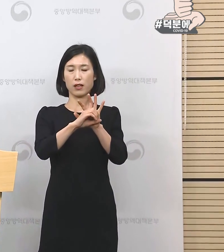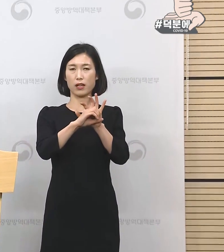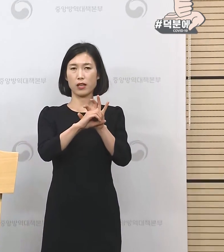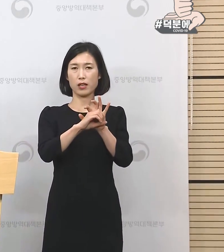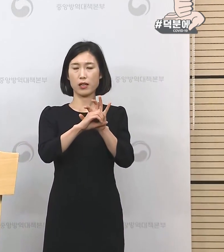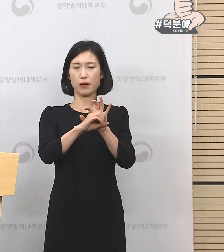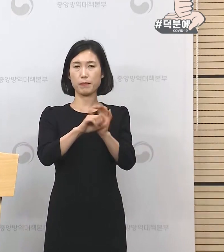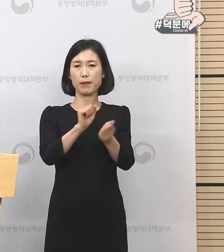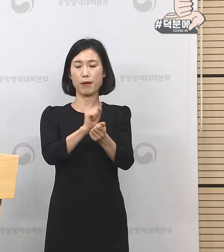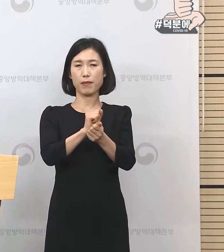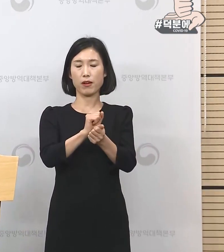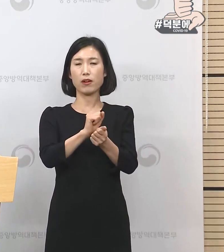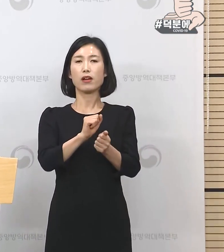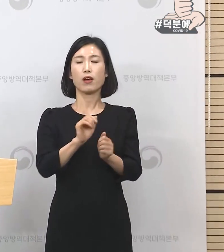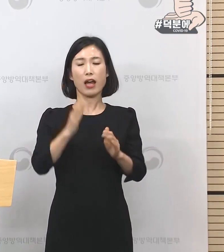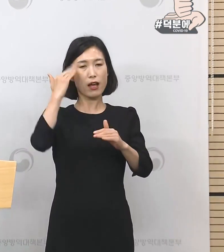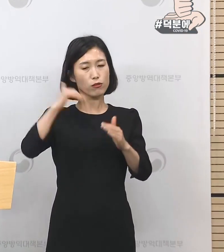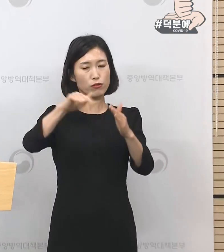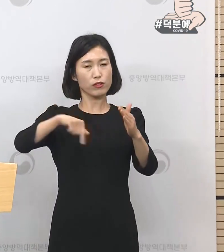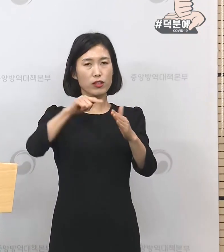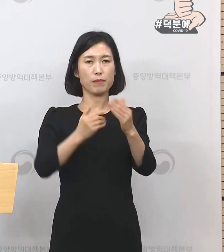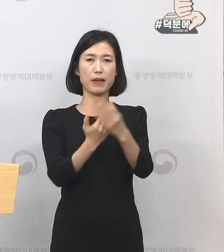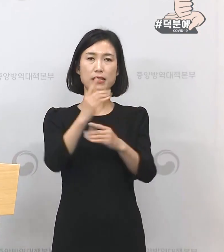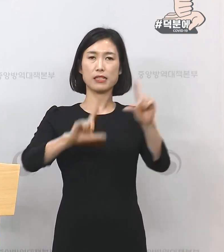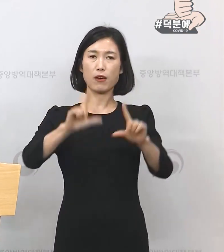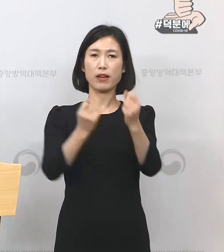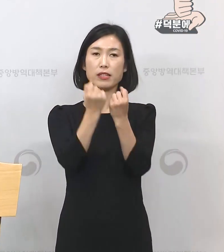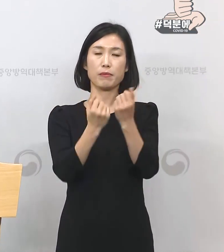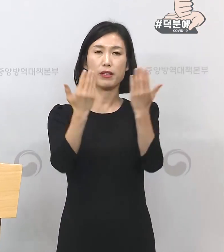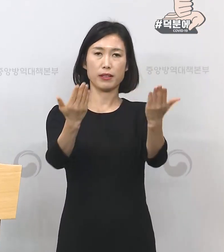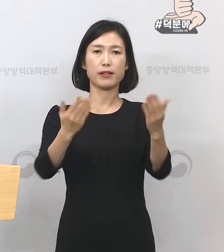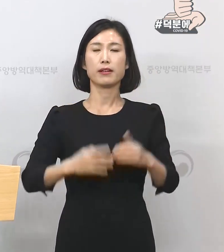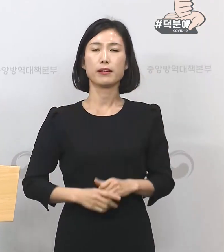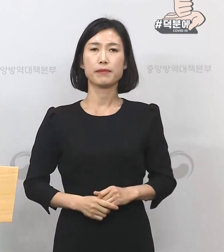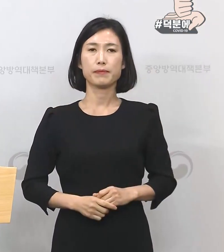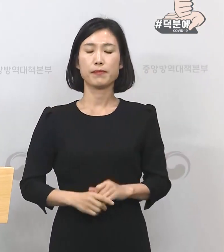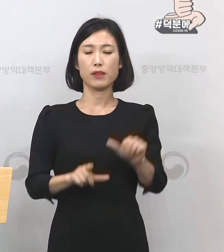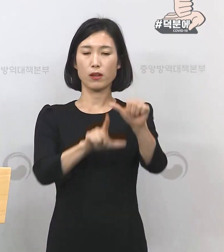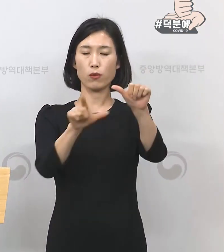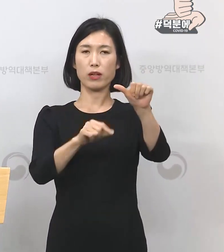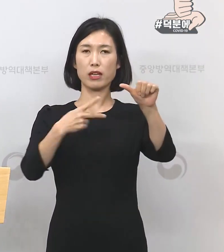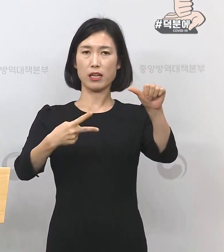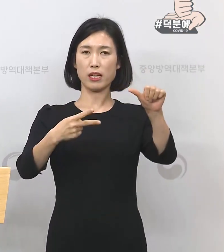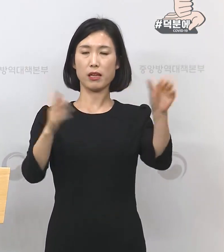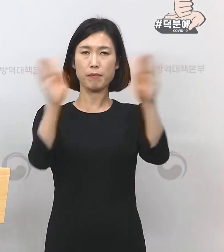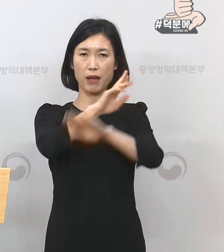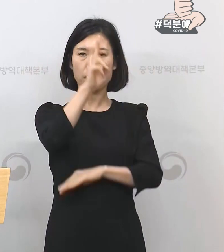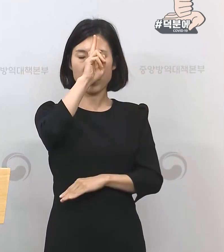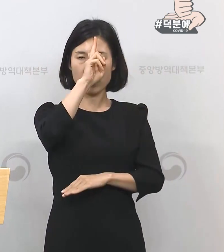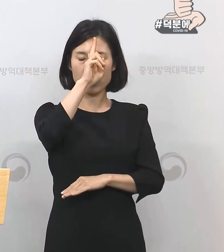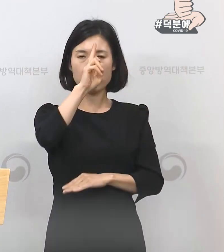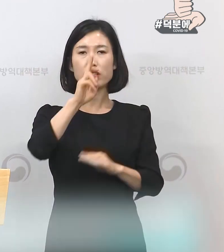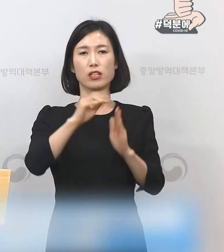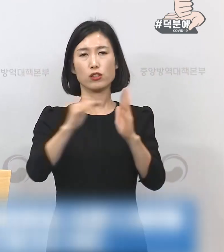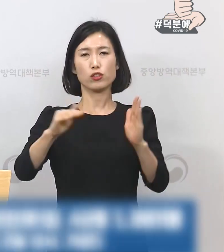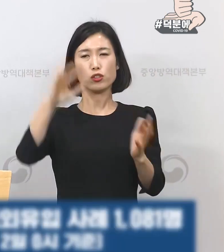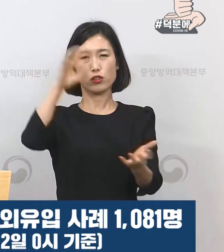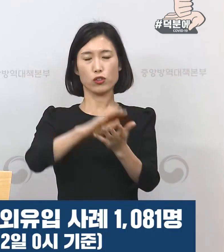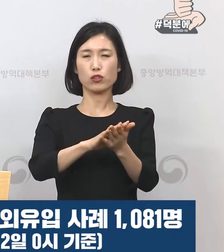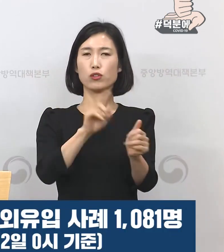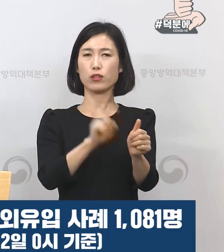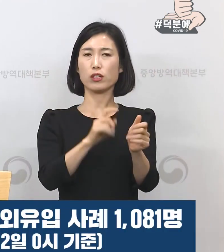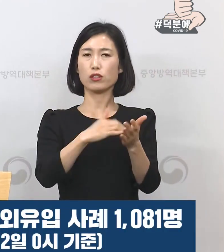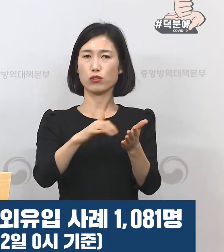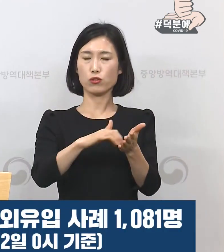코로나 바이러스 감염증 19 국내 발생 현황을 말씀드리겠습니다. 5월 2일 0시 현재 총 누적